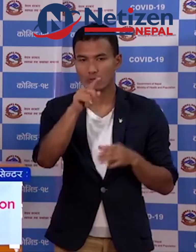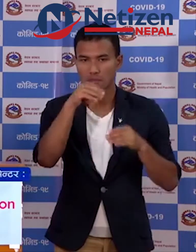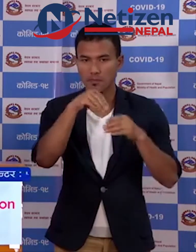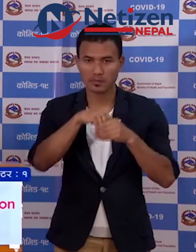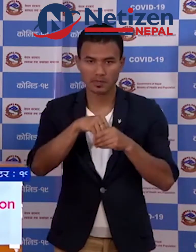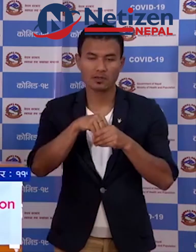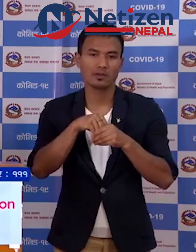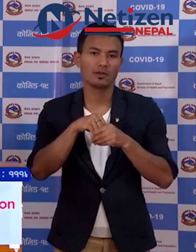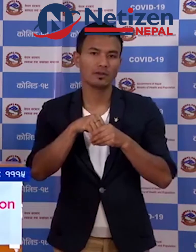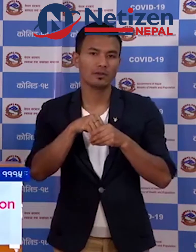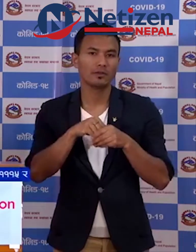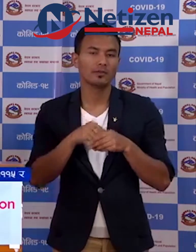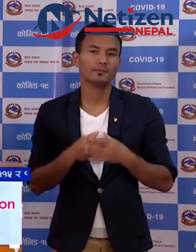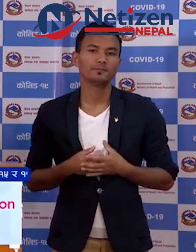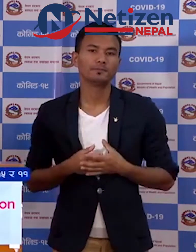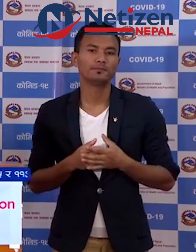त्यसमा